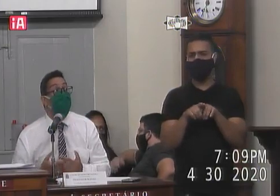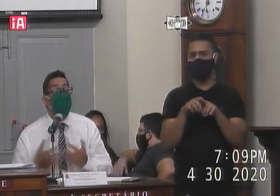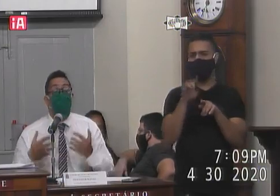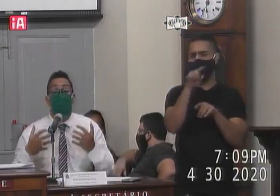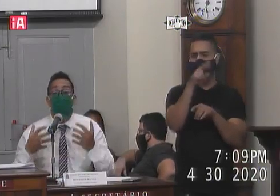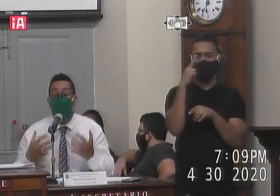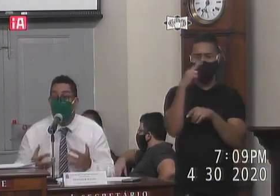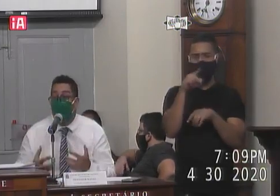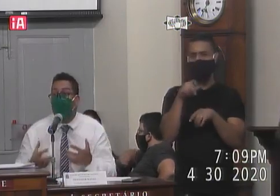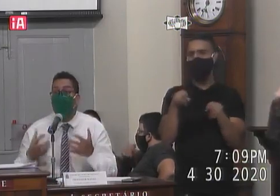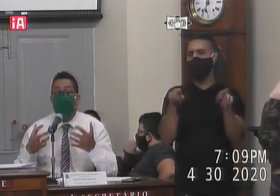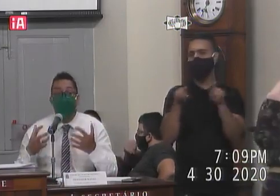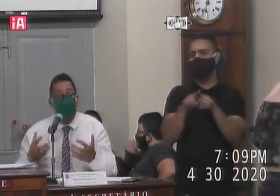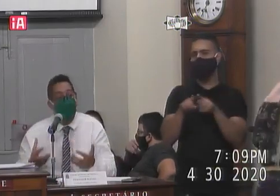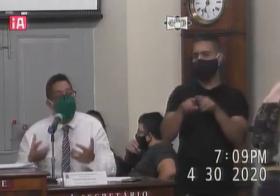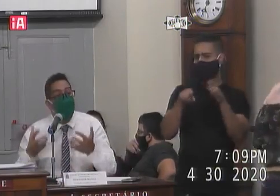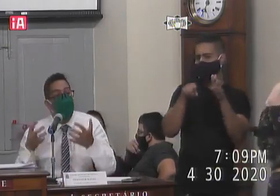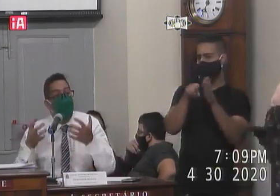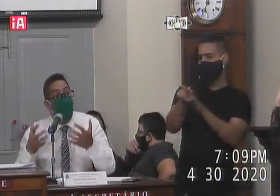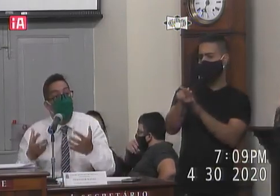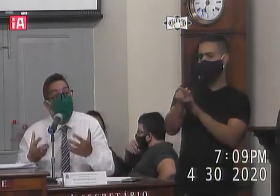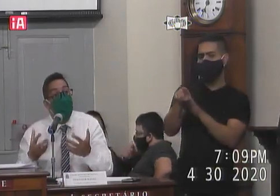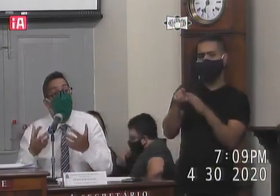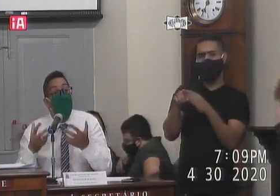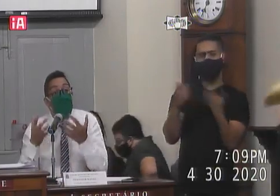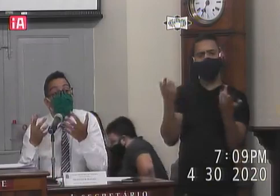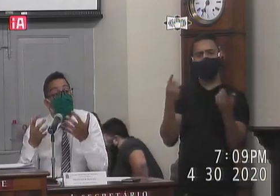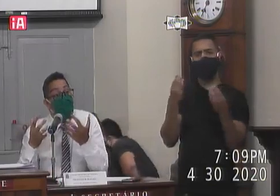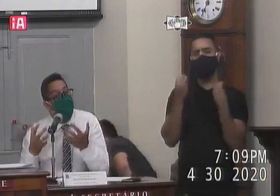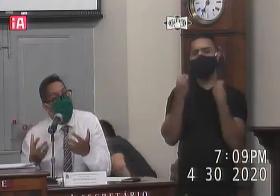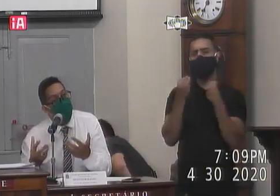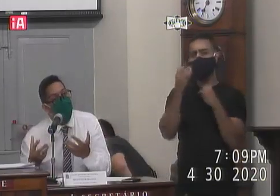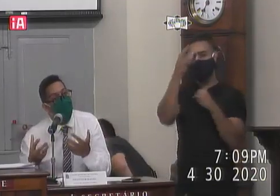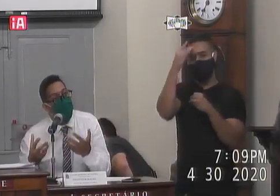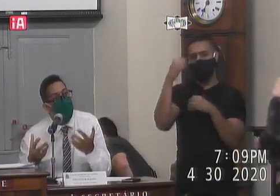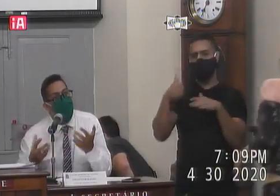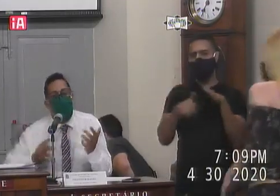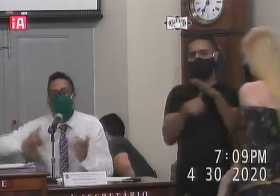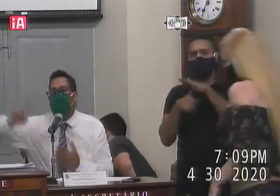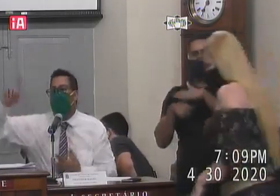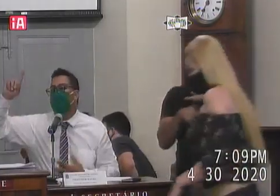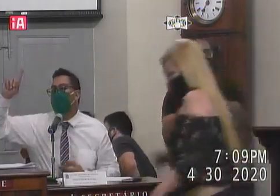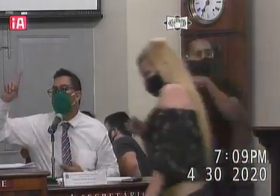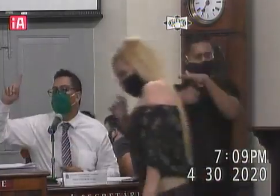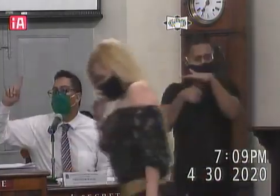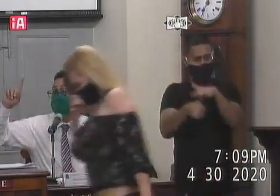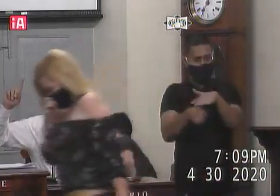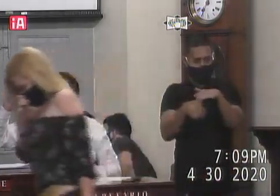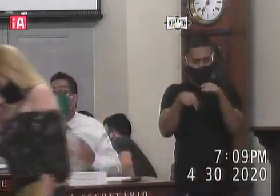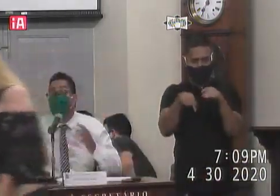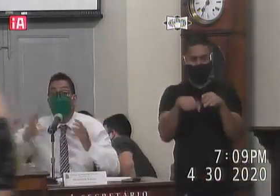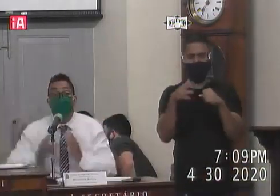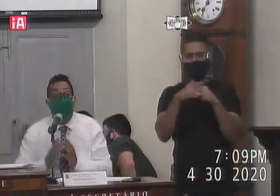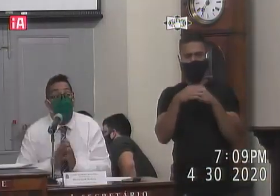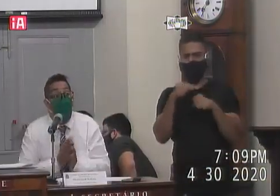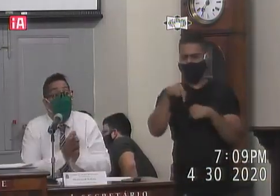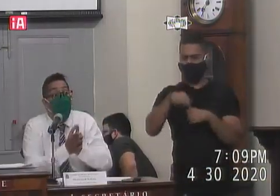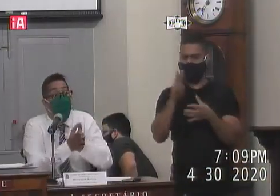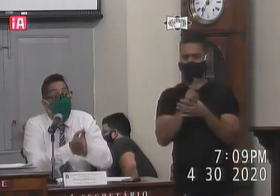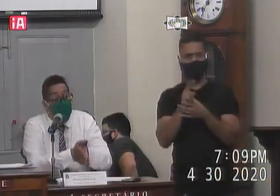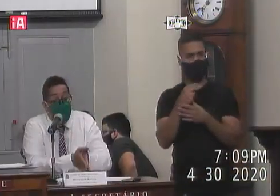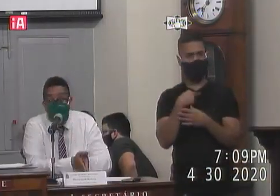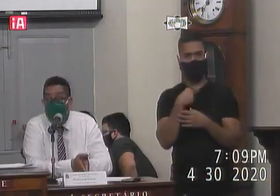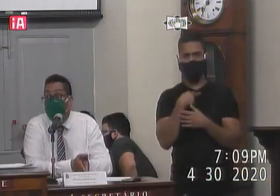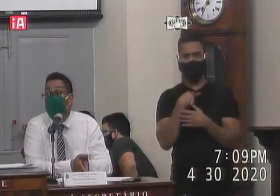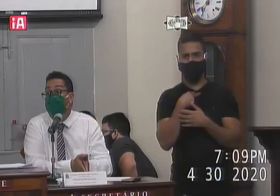viram, questionaram o paciente que chegou de helicóptero. Aqui não pode. Gente, se coloque